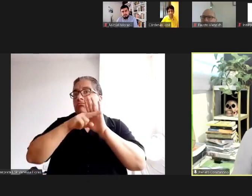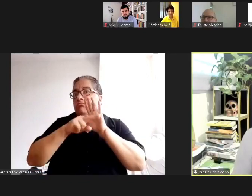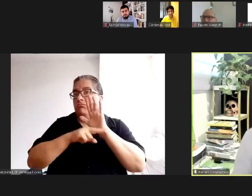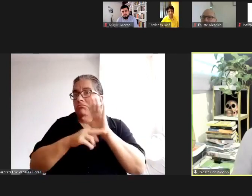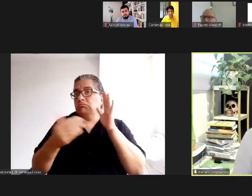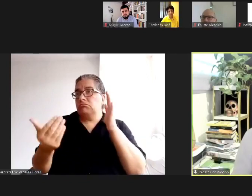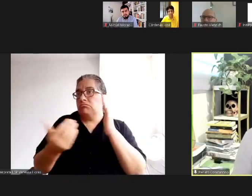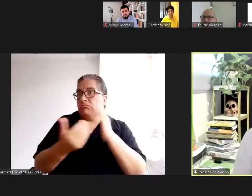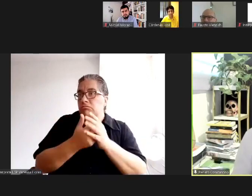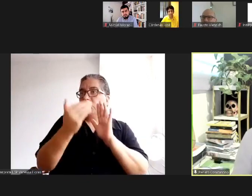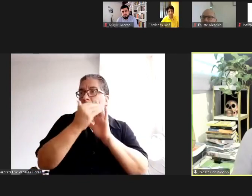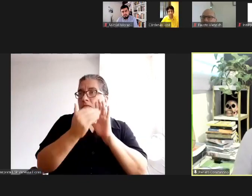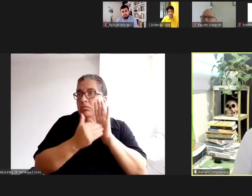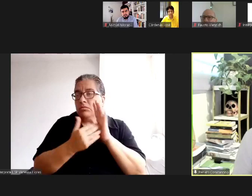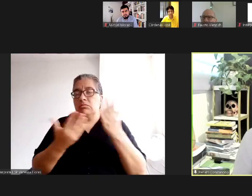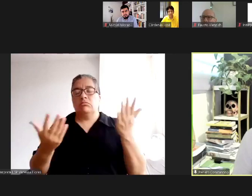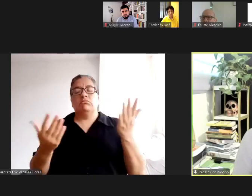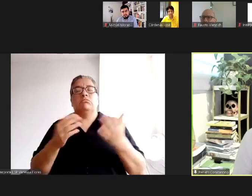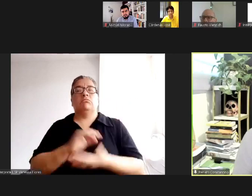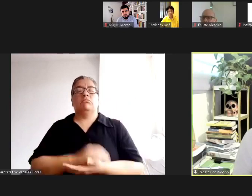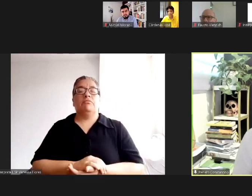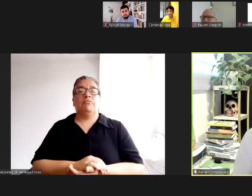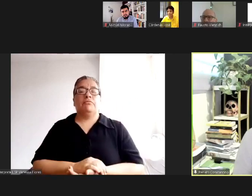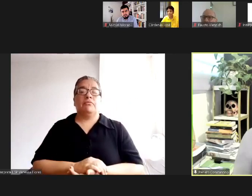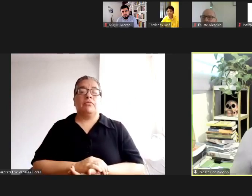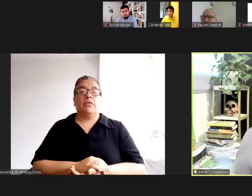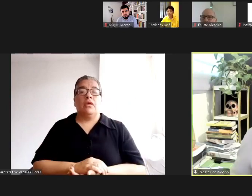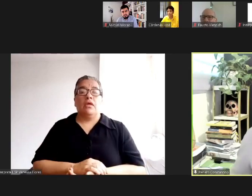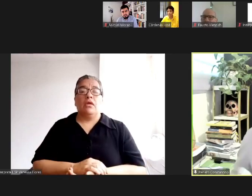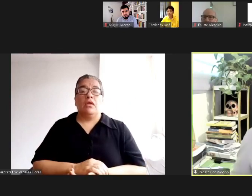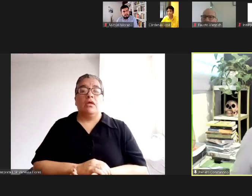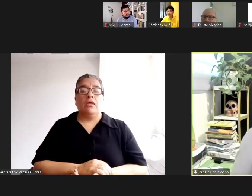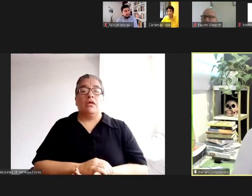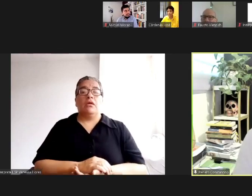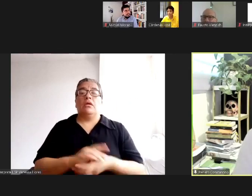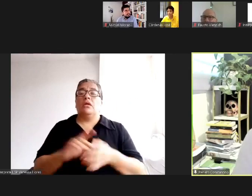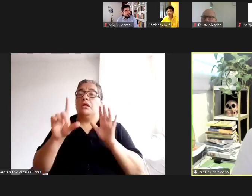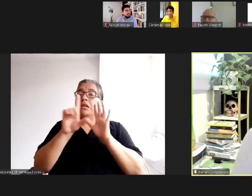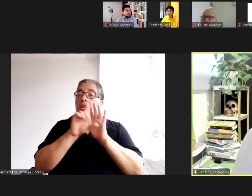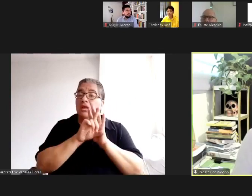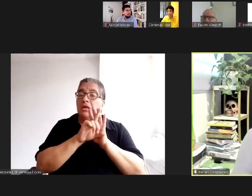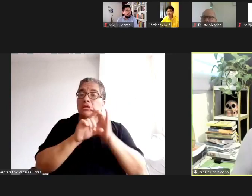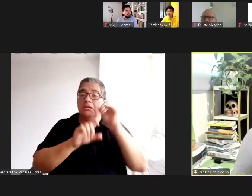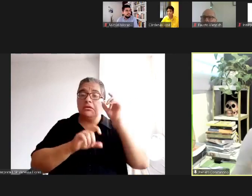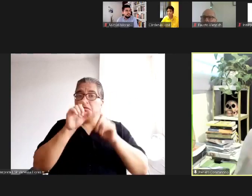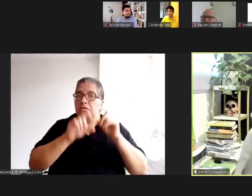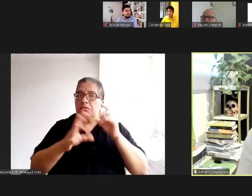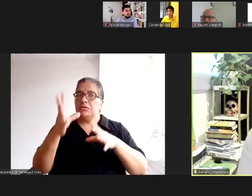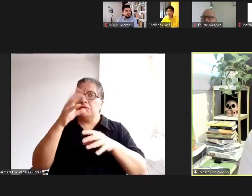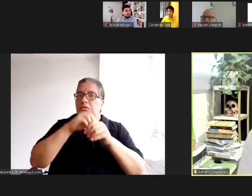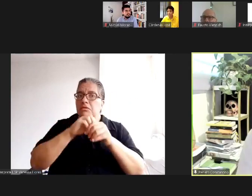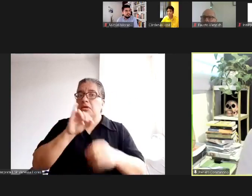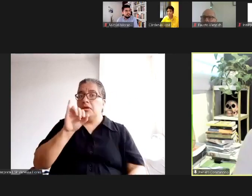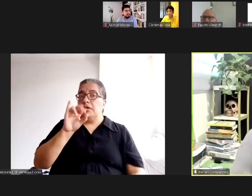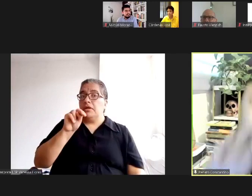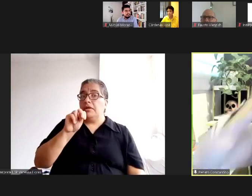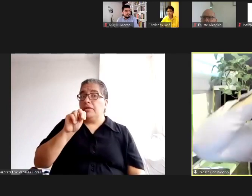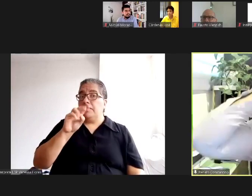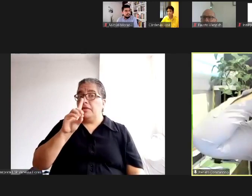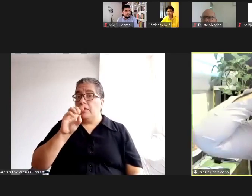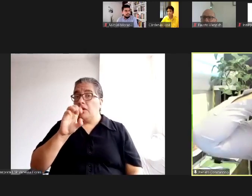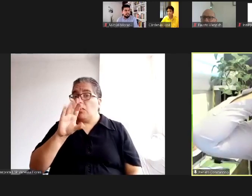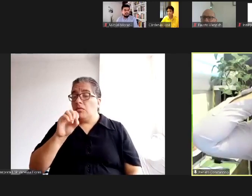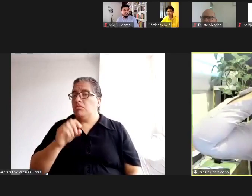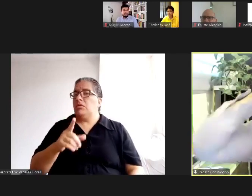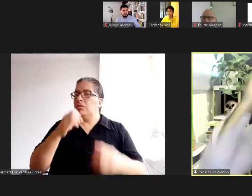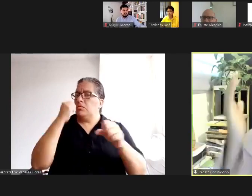comiencen a pensar, que las políticas públicas y los actores involucrados, creo que ahí Indecopi ha venido haciendo un buen trabajo. De hecho,